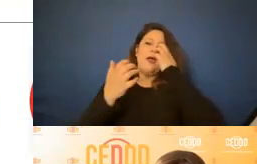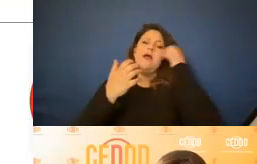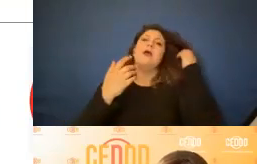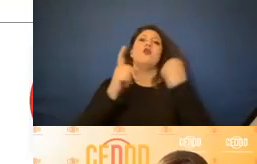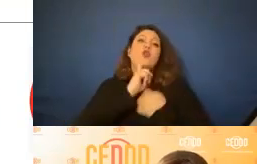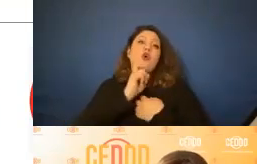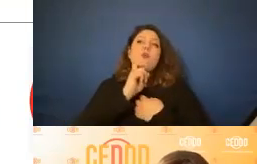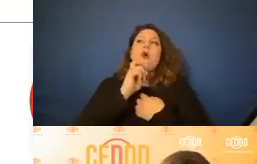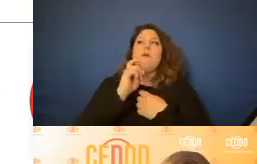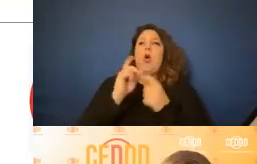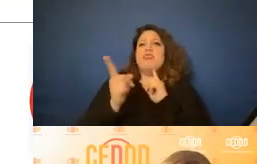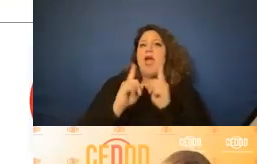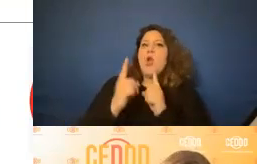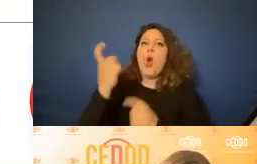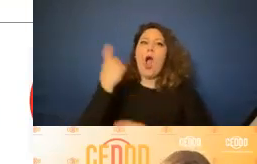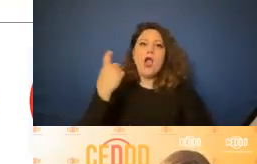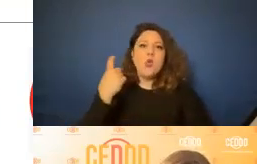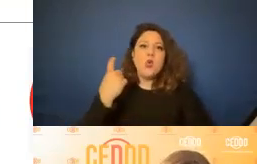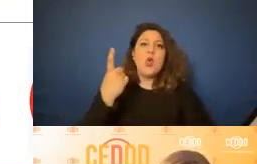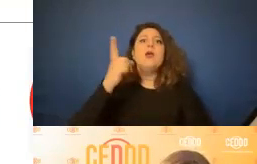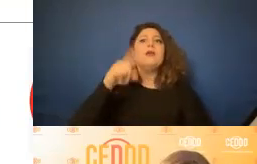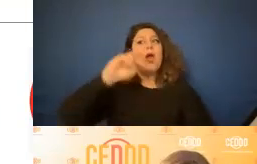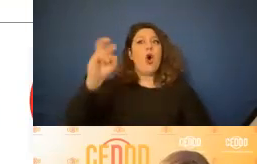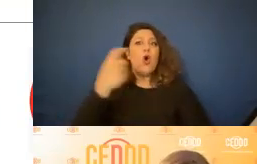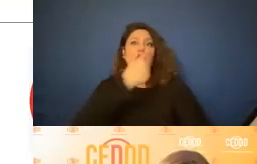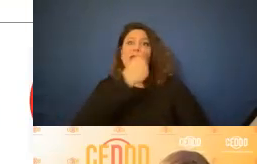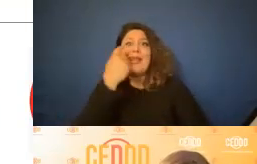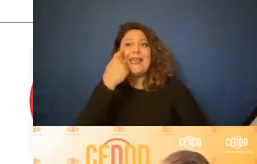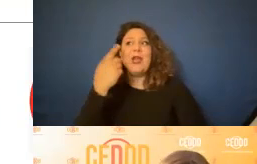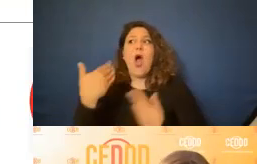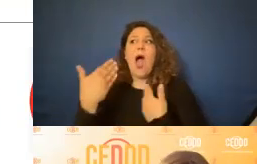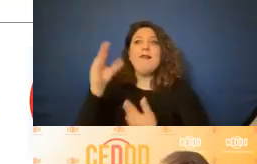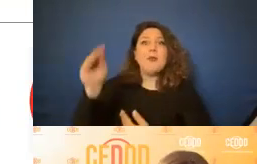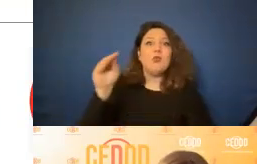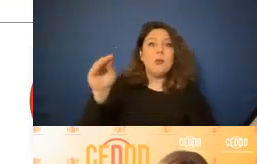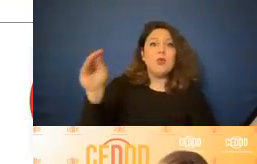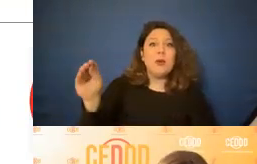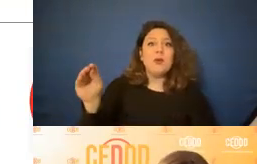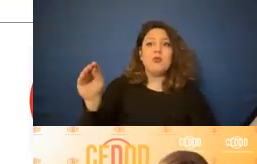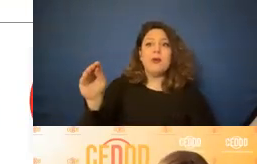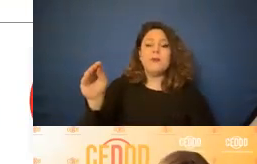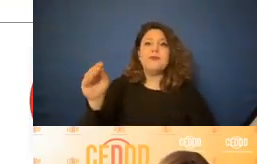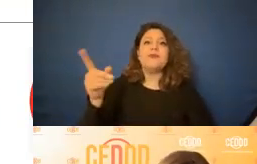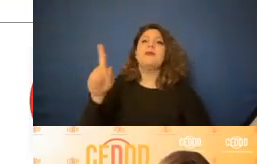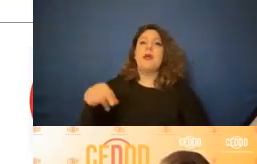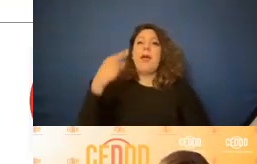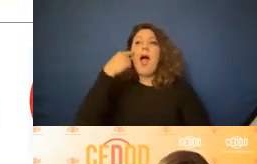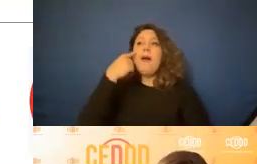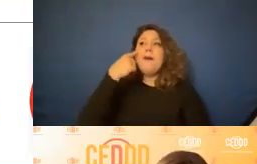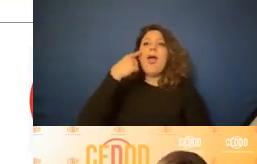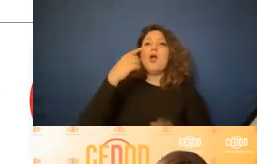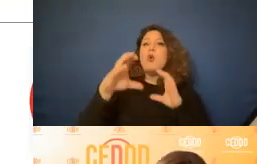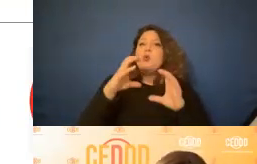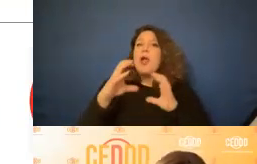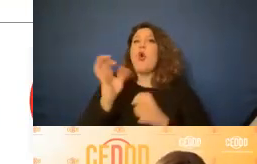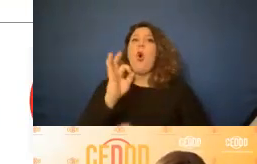alumnos, incluso hablando con otros testigos, valorar la consistencia de la comunicación o denuncia, contextualizarla,